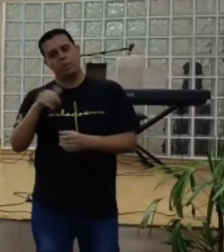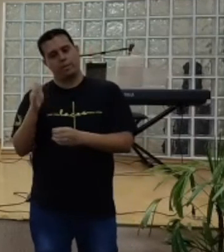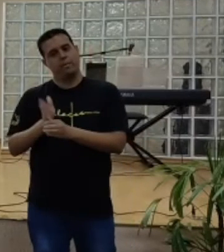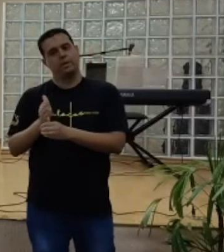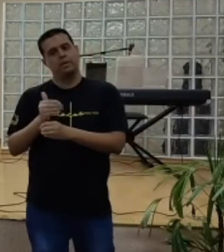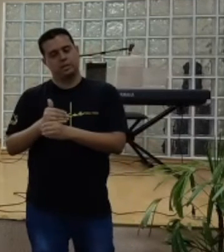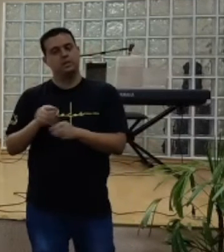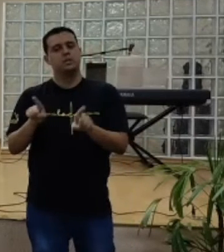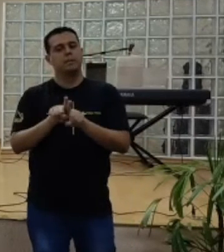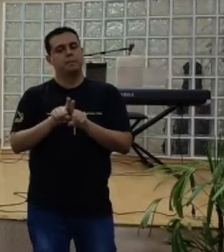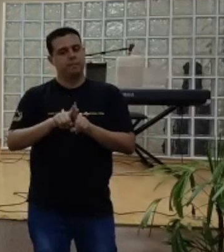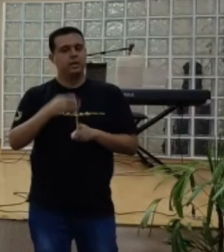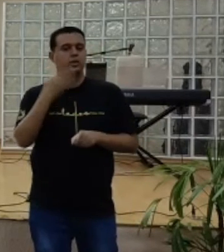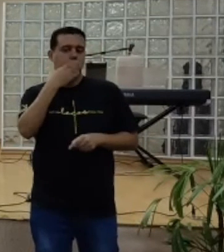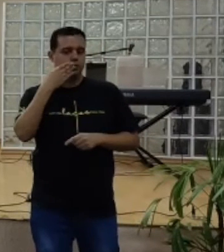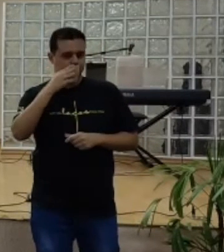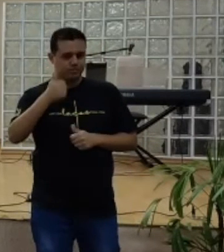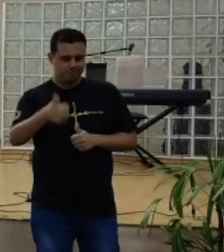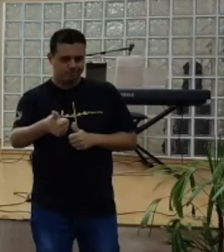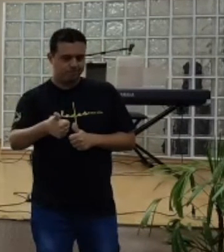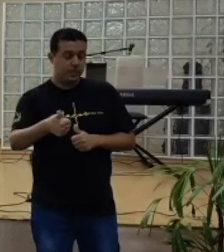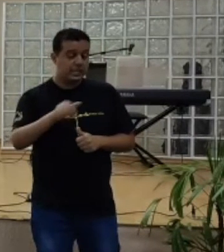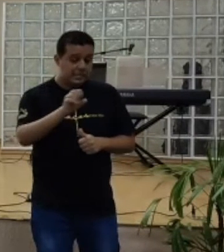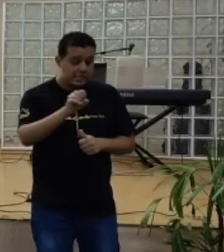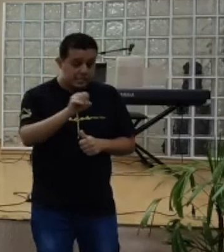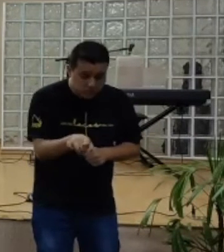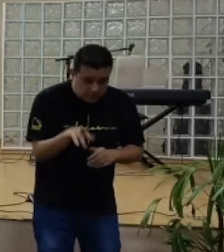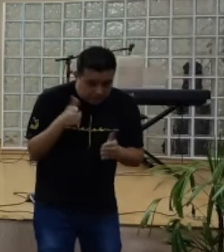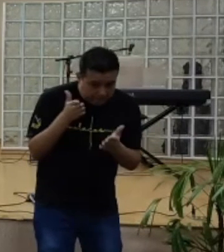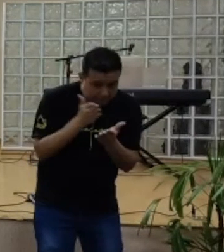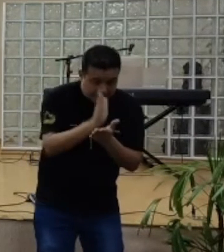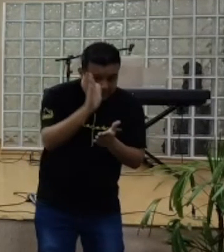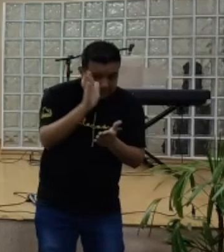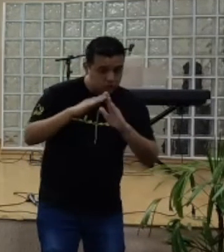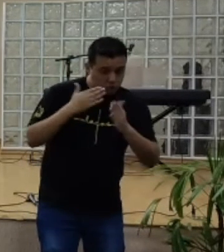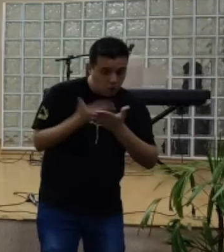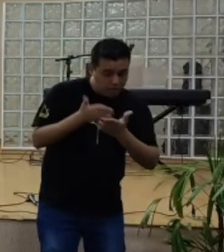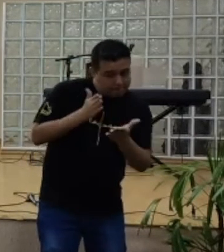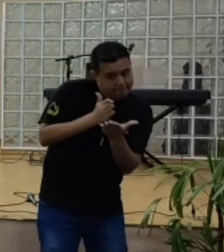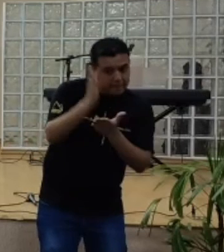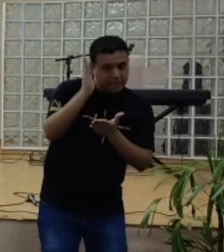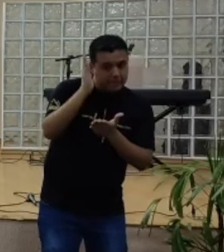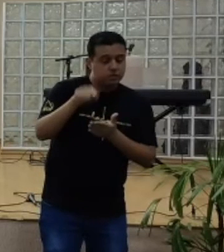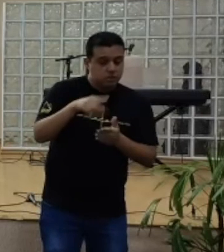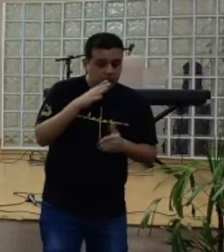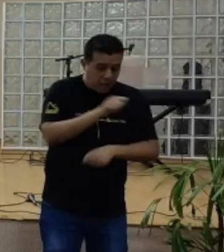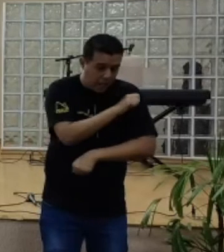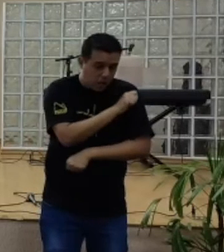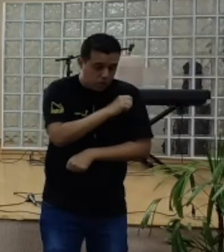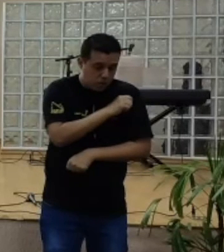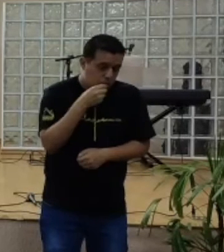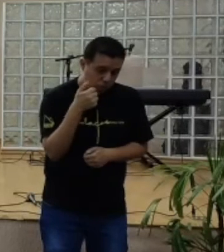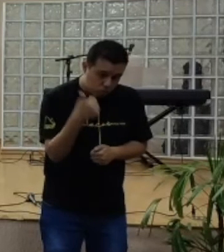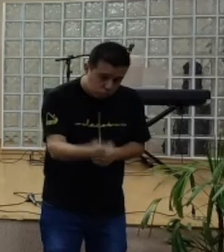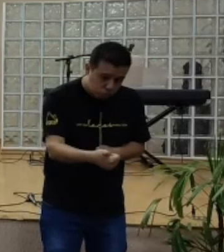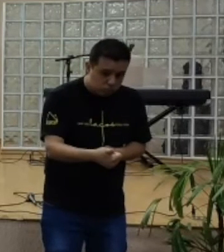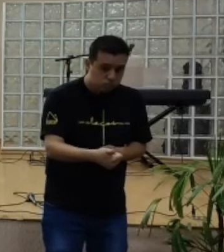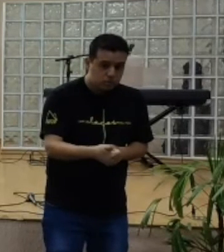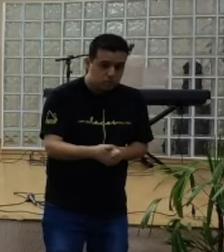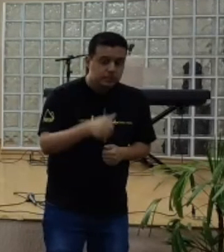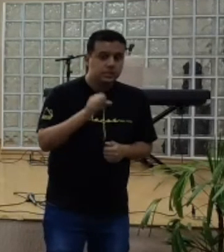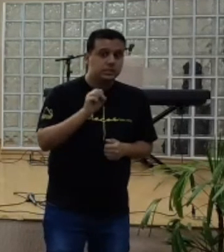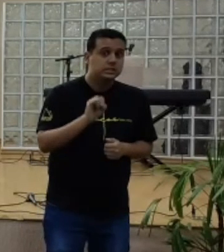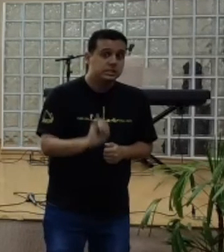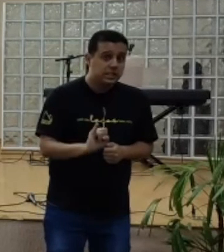sobremesa. Se você passar de ano, se você for uma boa aluna, se eu, pelo amor de Deus, parar de ser chamado